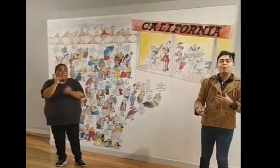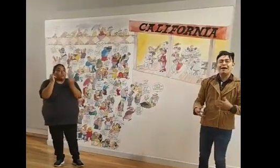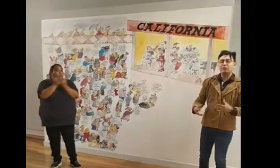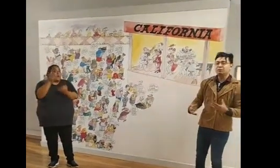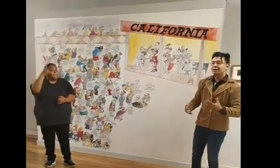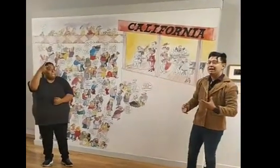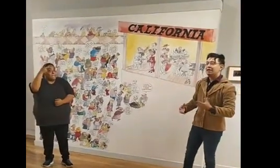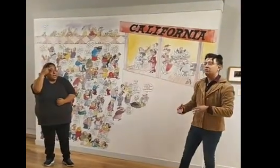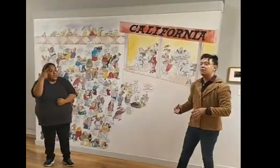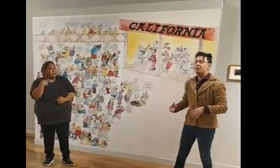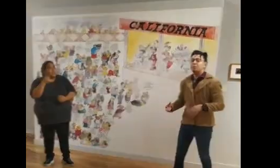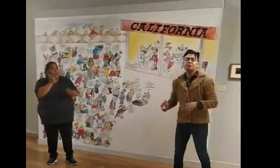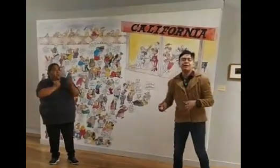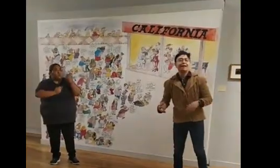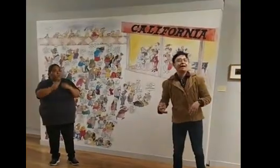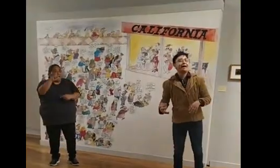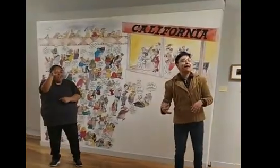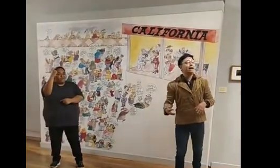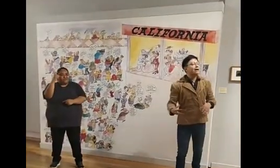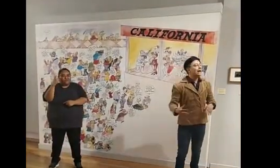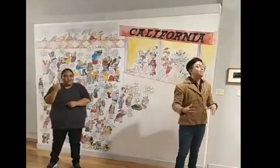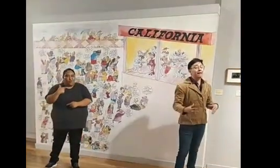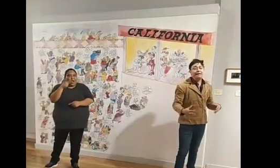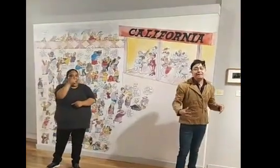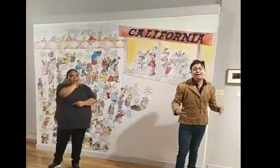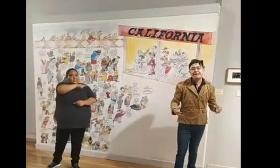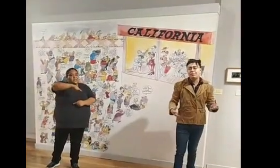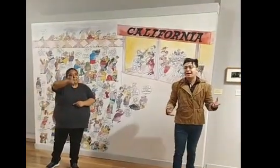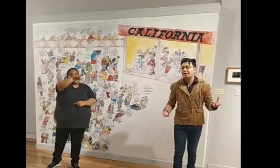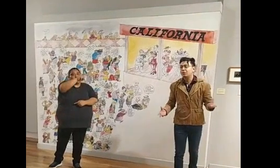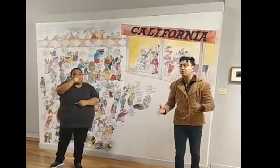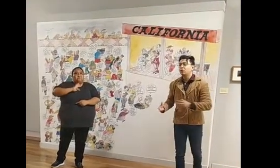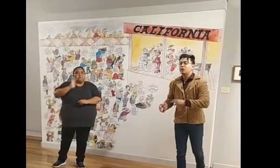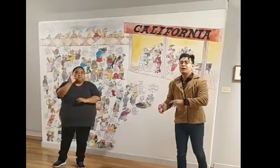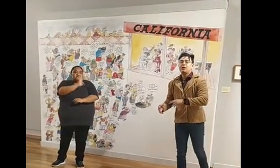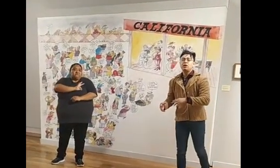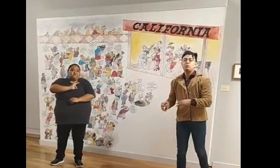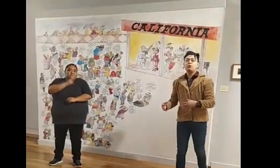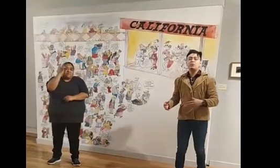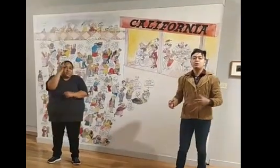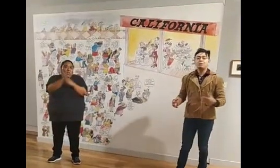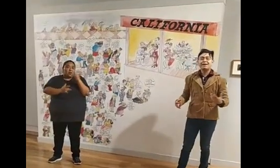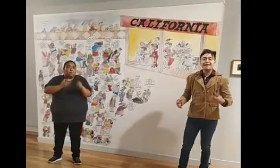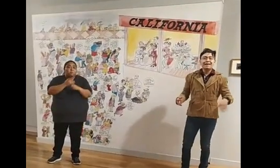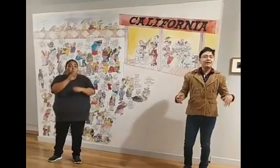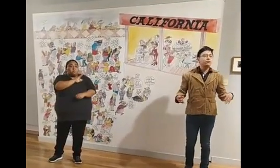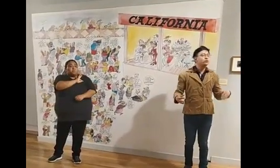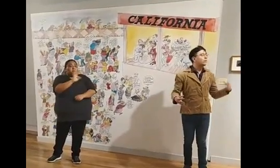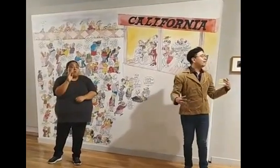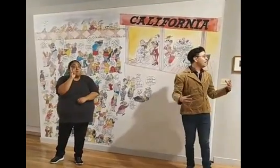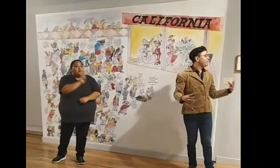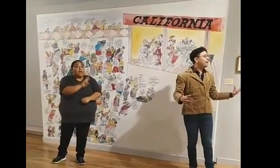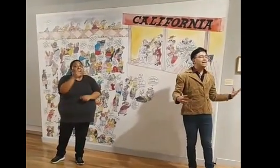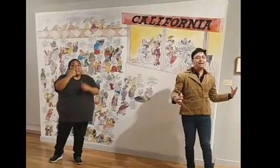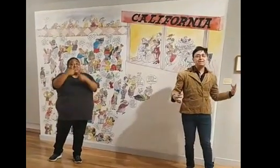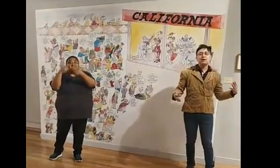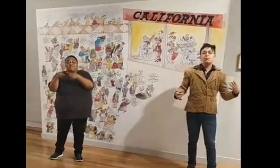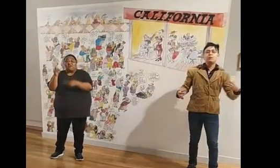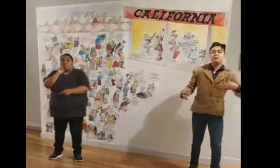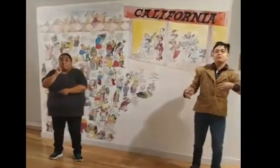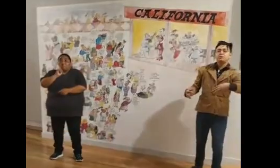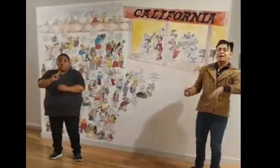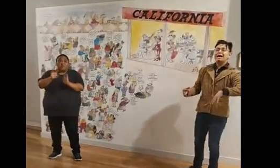mis cumpleaños, en los que podemos ver a Paquita, la del barrio, podemos ver incluso a María